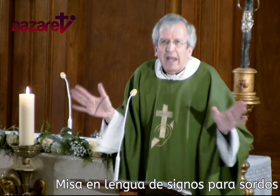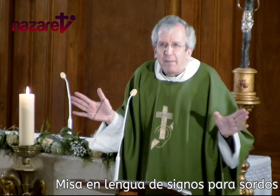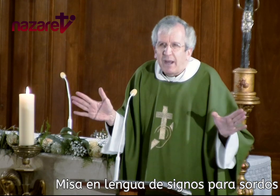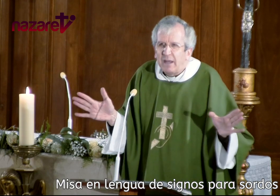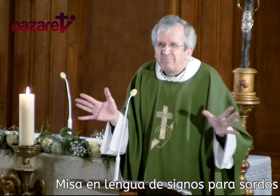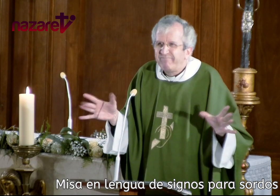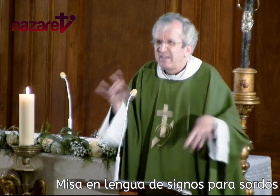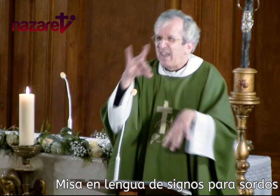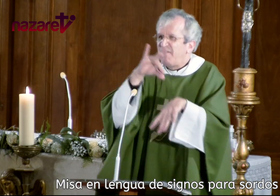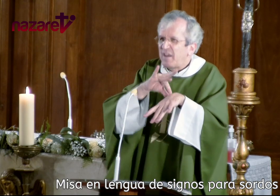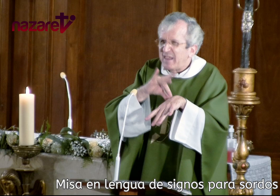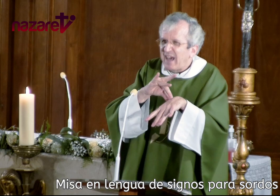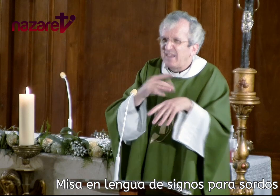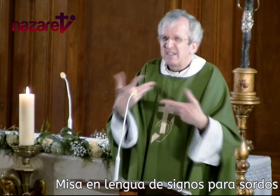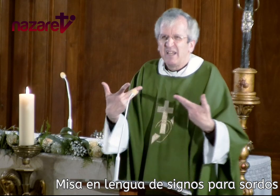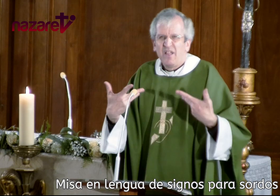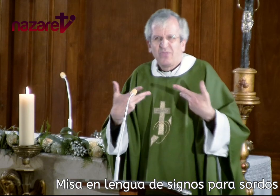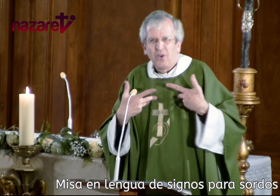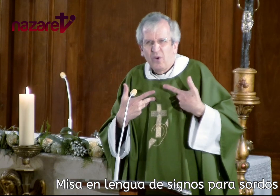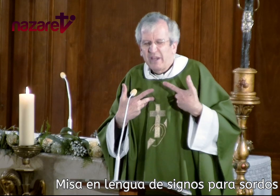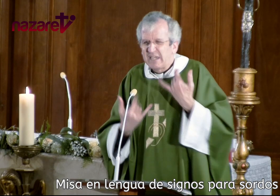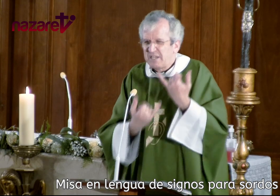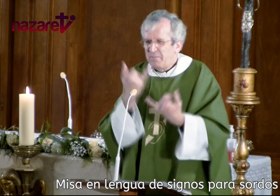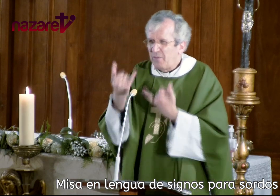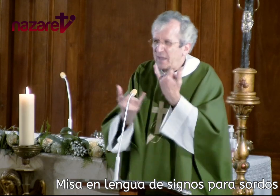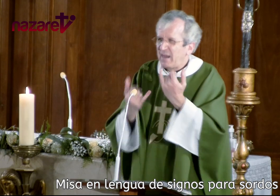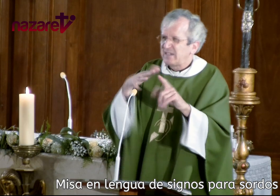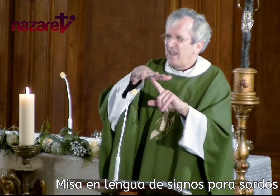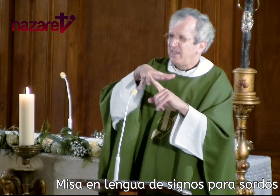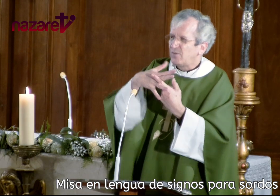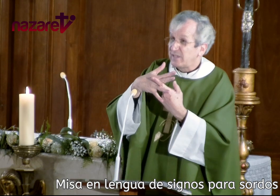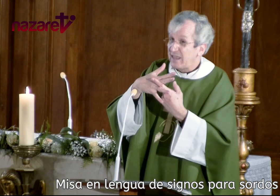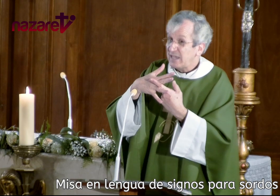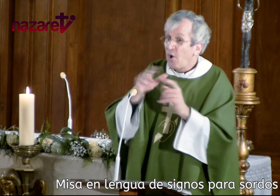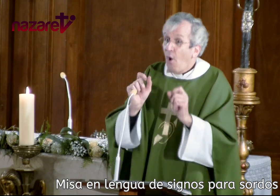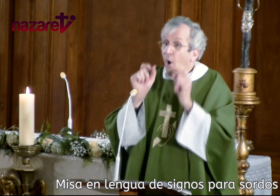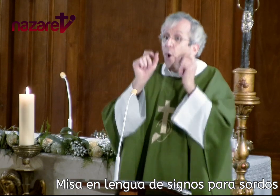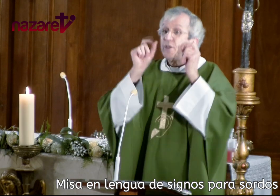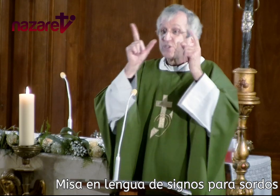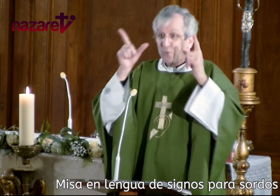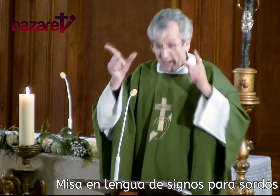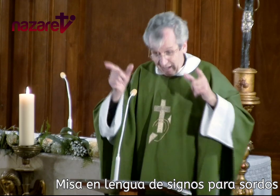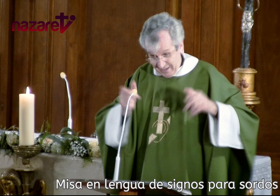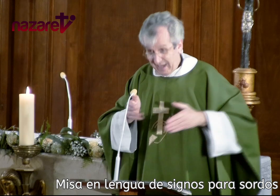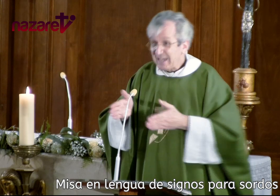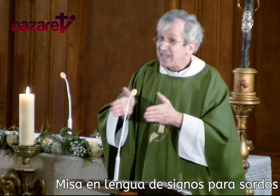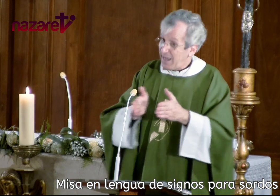acaba enfermedades dolores problemas circunstancias o descubrir que en ese camino